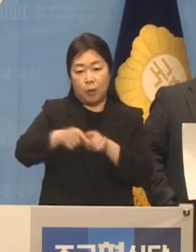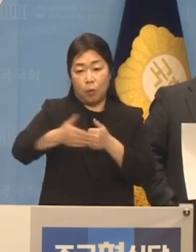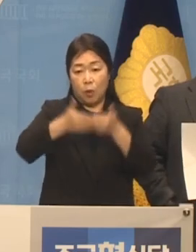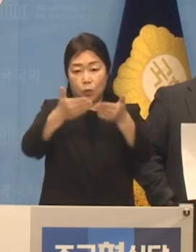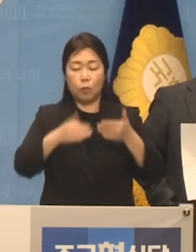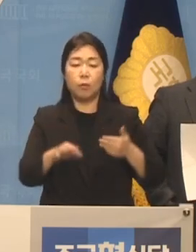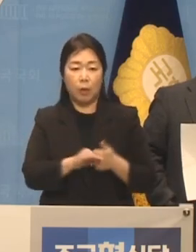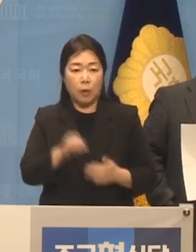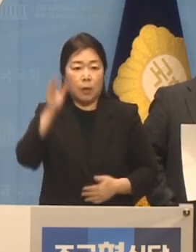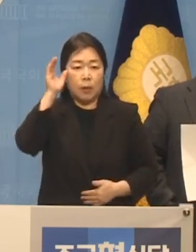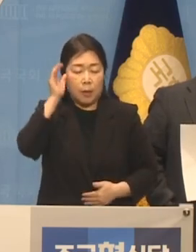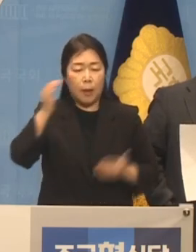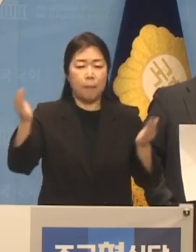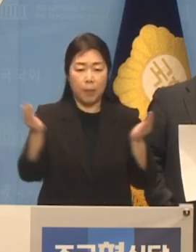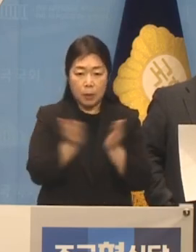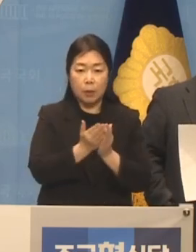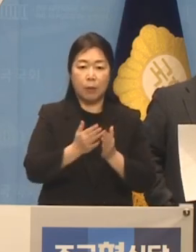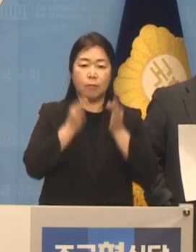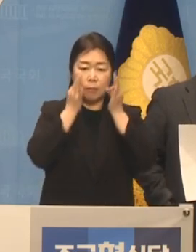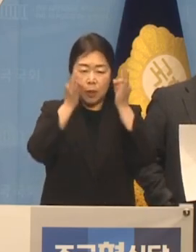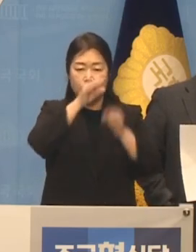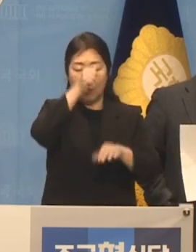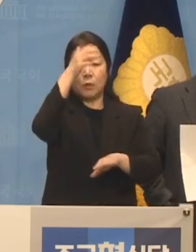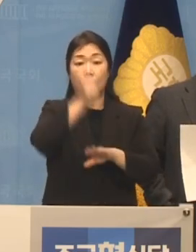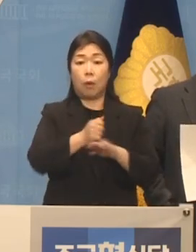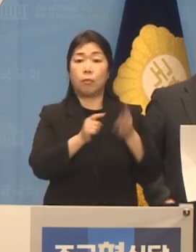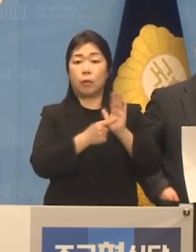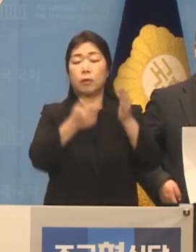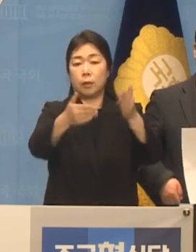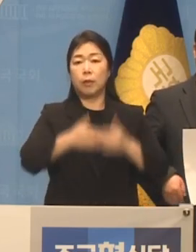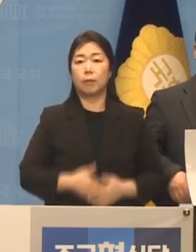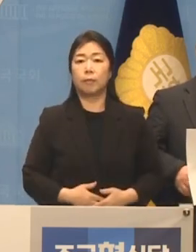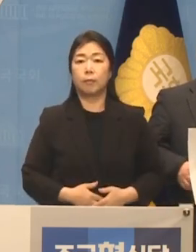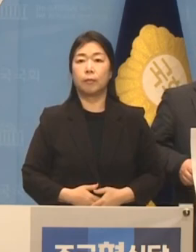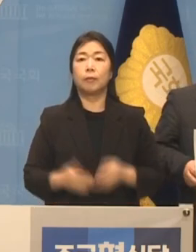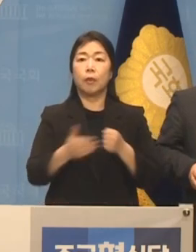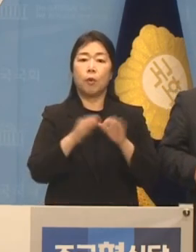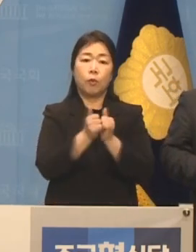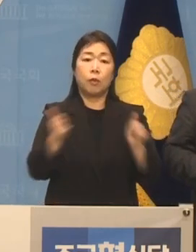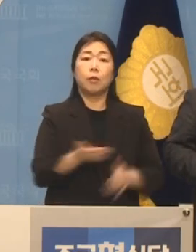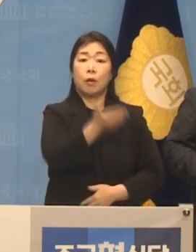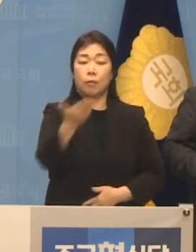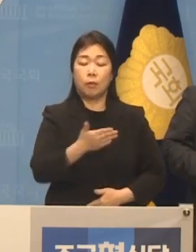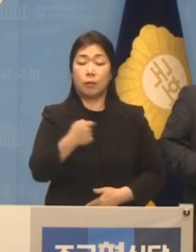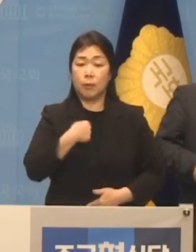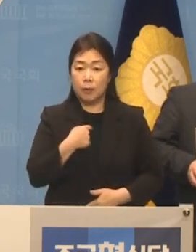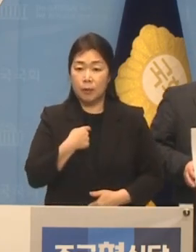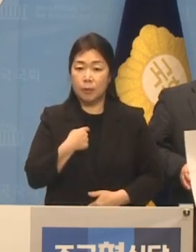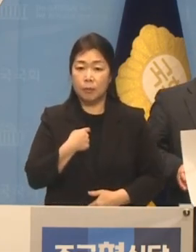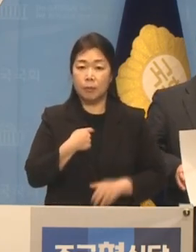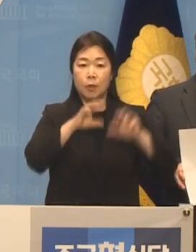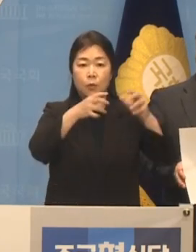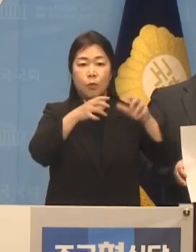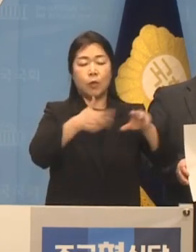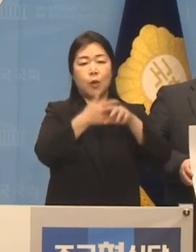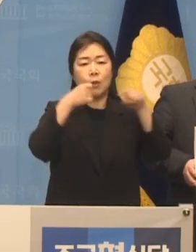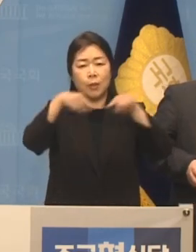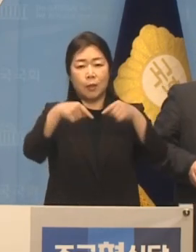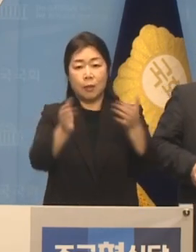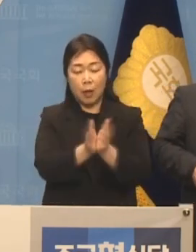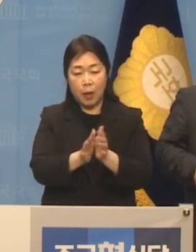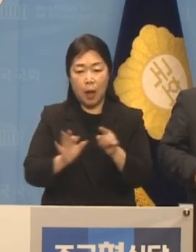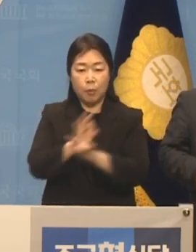않게 최선의 결과를 내도록 하겠습니다. 그러니 국민 여러분, 저를 조국 혁신당의